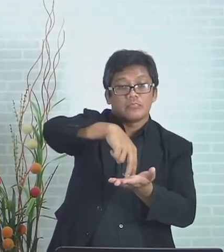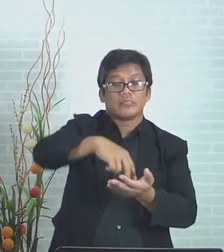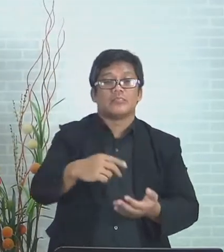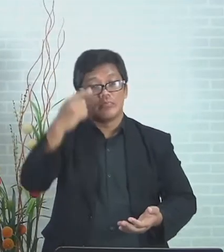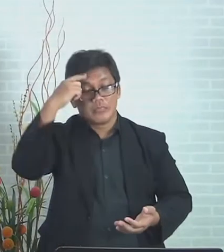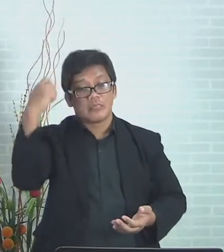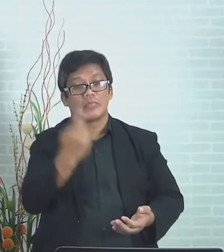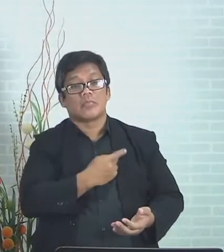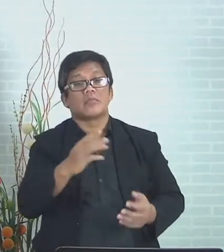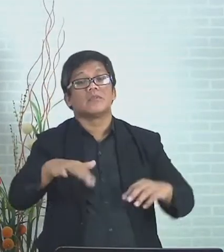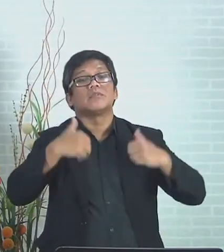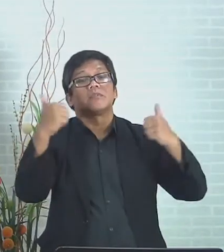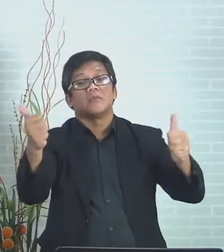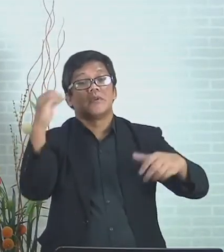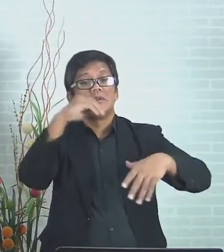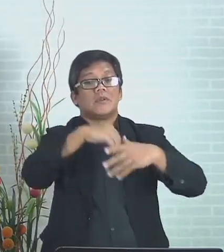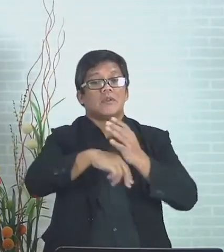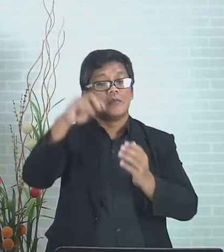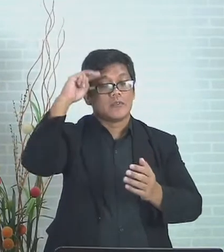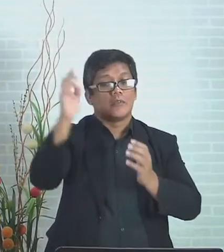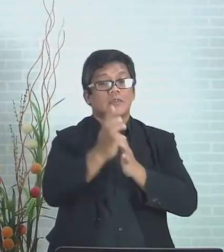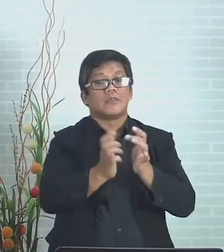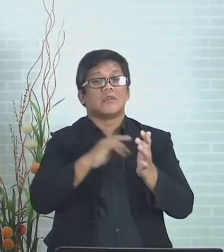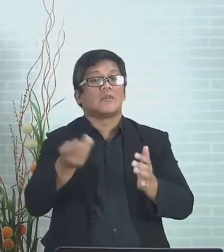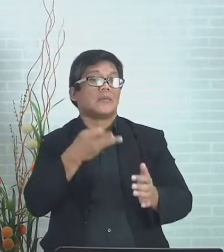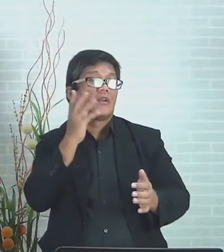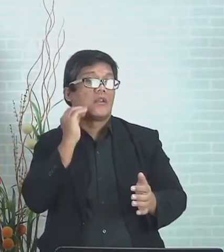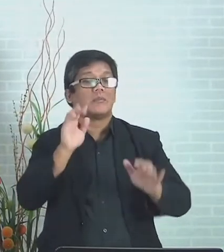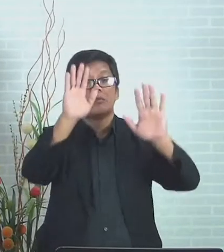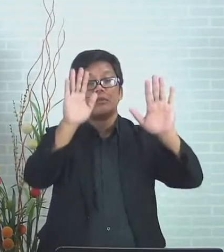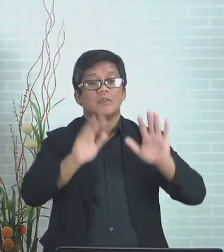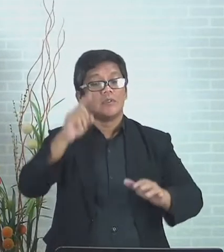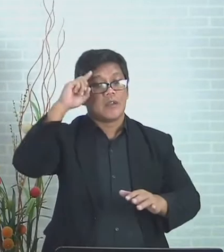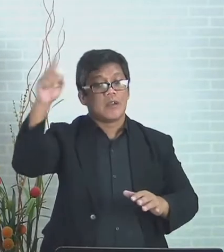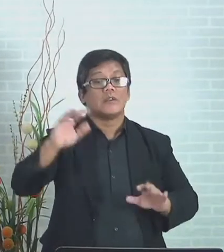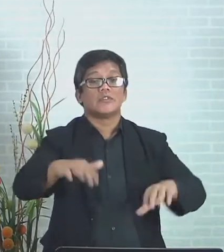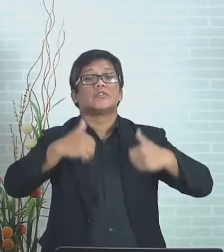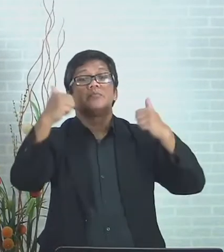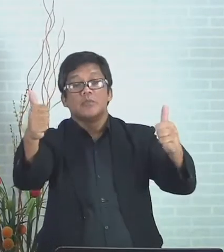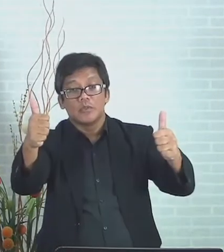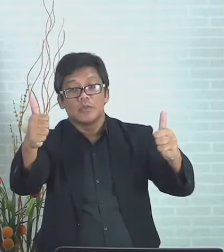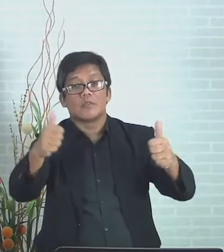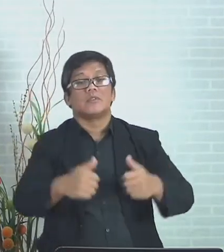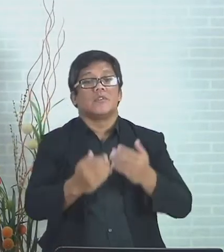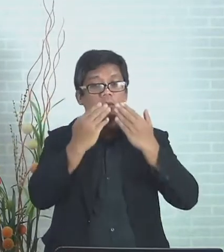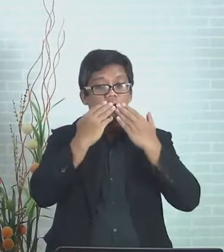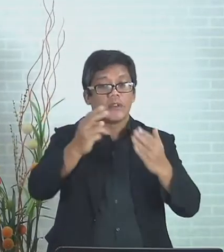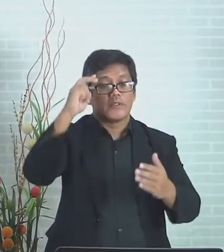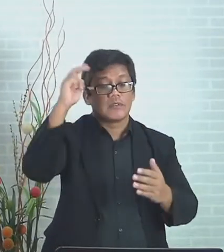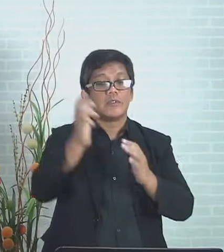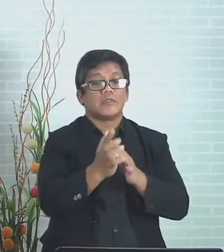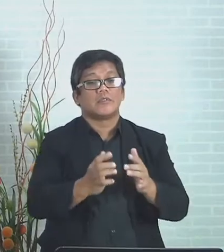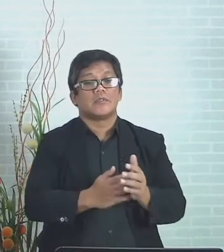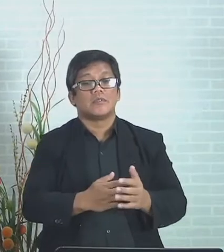punya keselamatan di dalam Tuhan Yesus bahkan kami mengalami mukjizat Allah kesembuhan kesembuhan terjadi dalam hidup kami terima kasih Tuhan